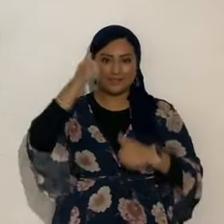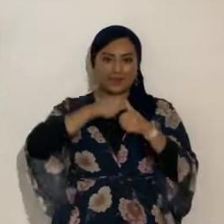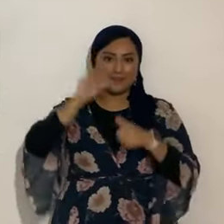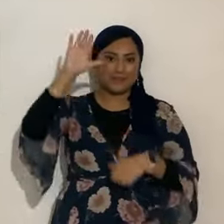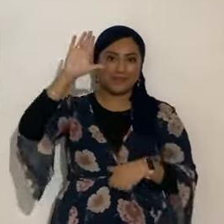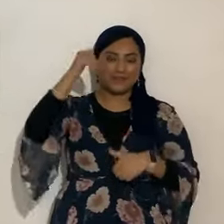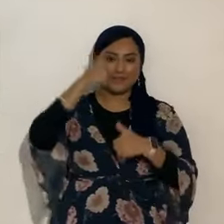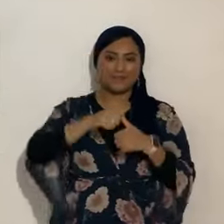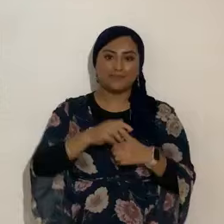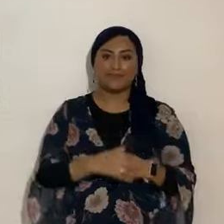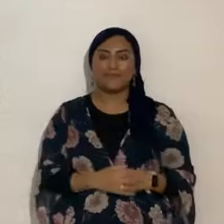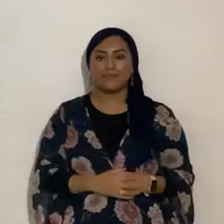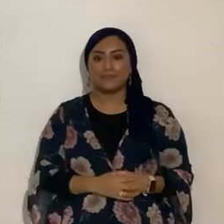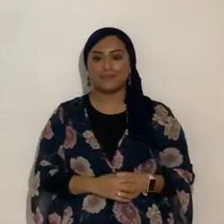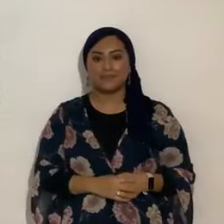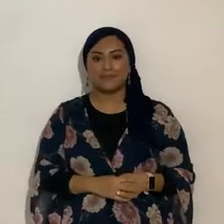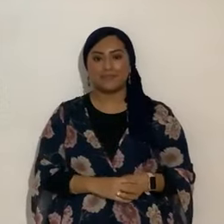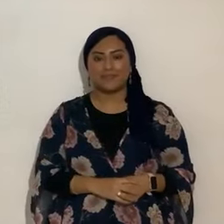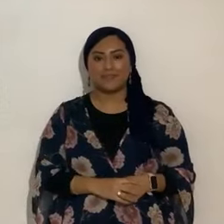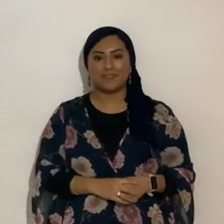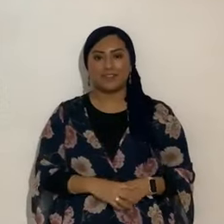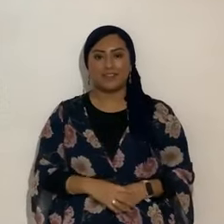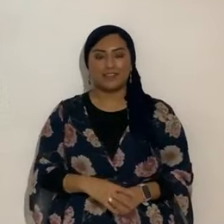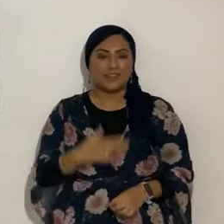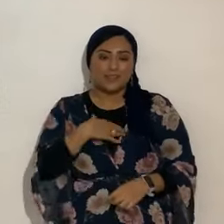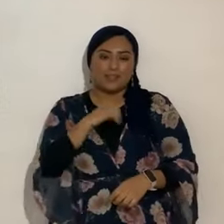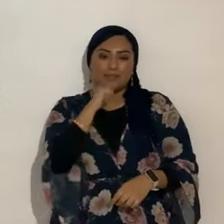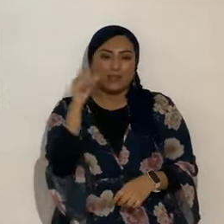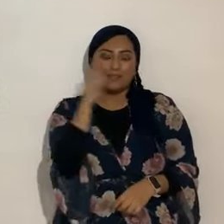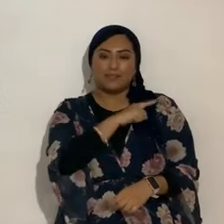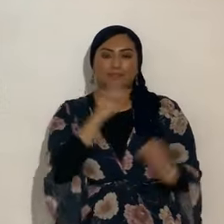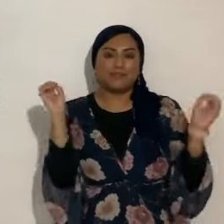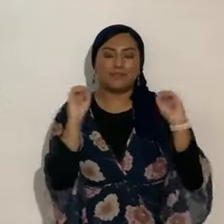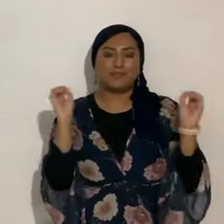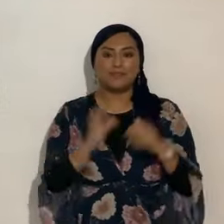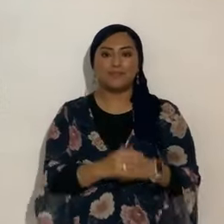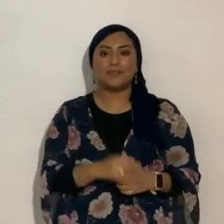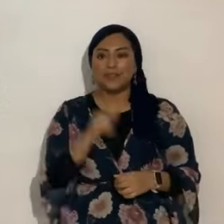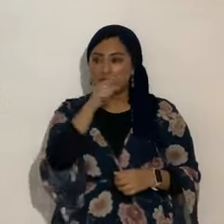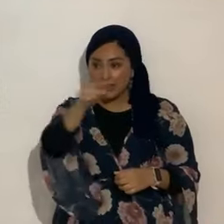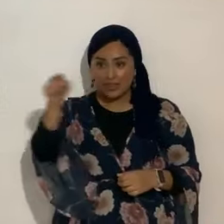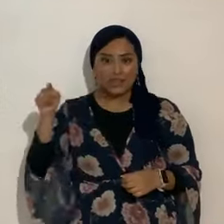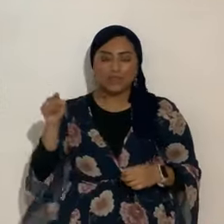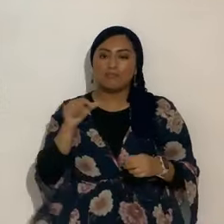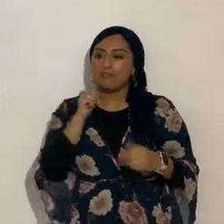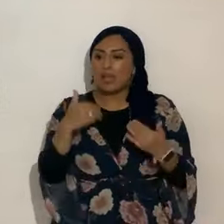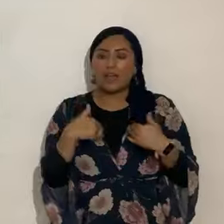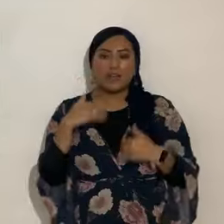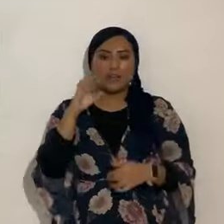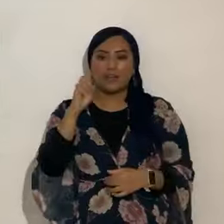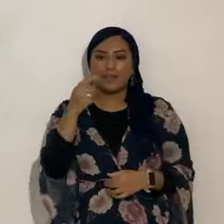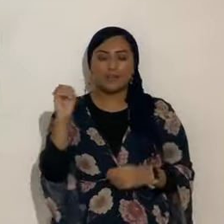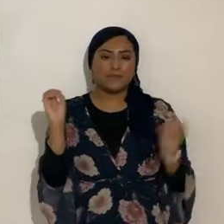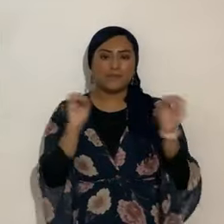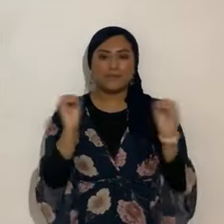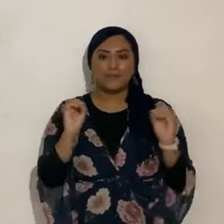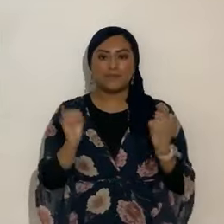Aleluya. Sí, es verdad. O sea que no, ¿para qué voy a mentir? Pero ellos no tienen ego.